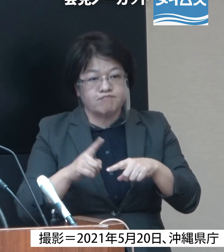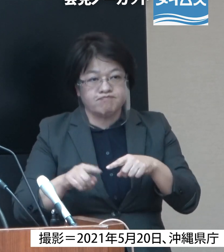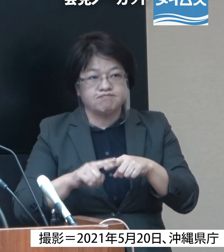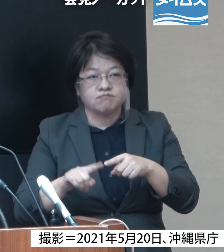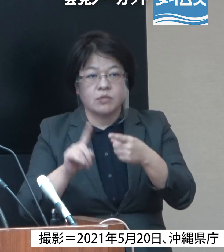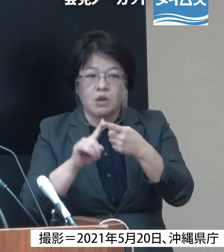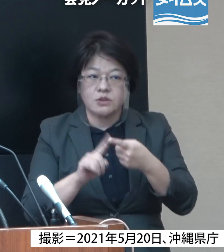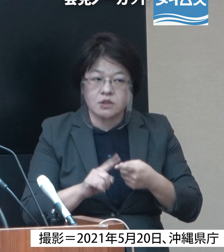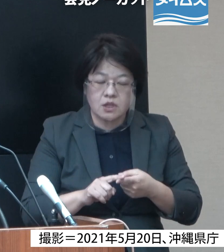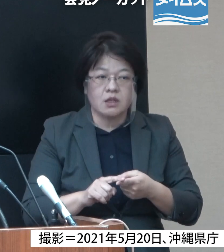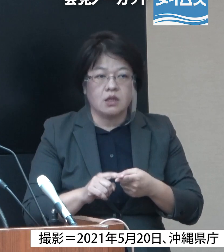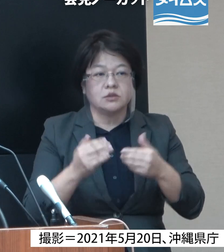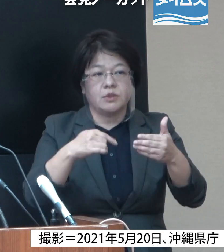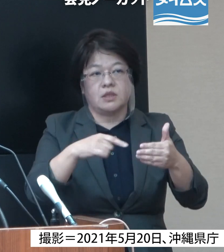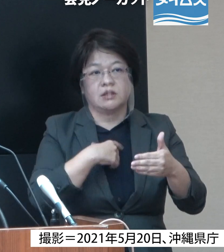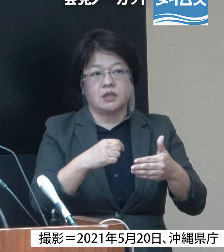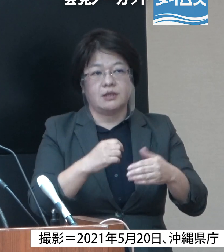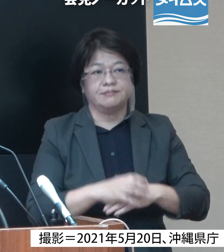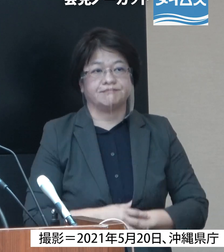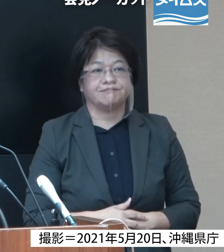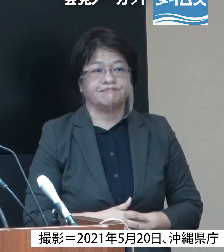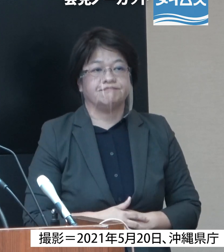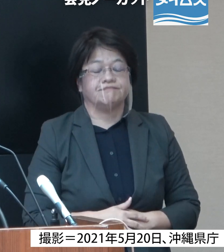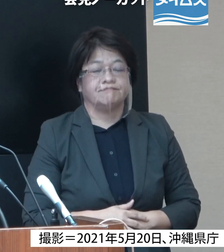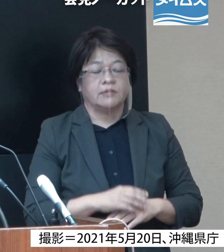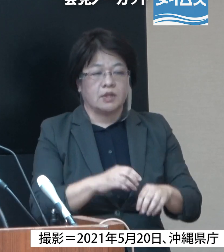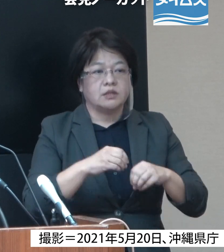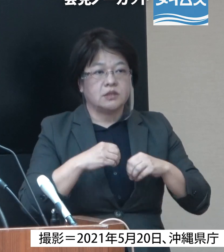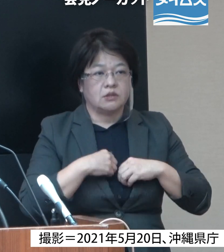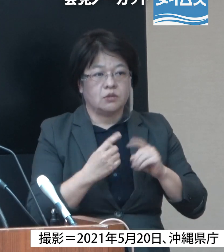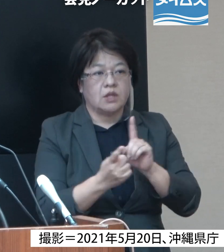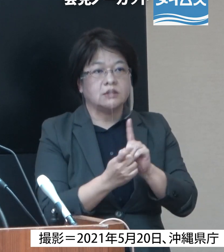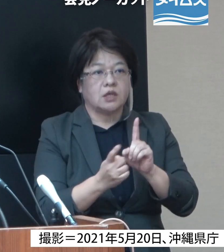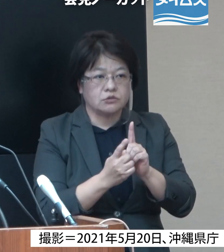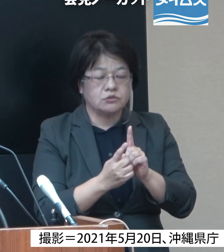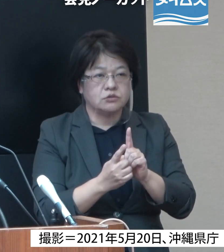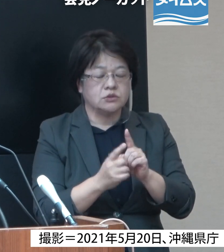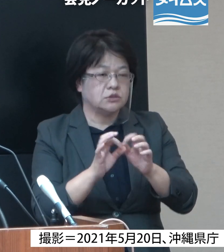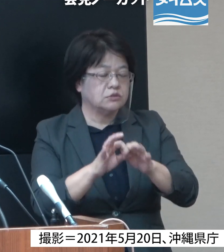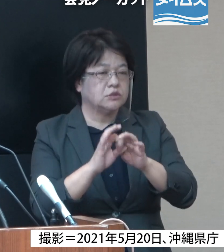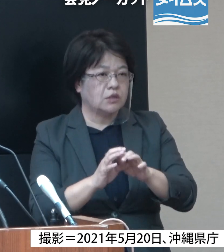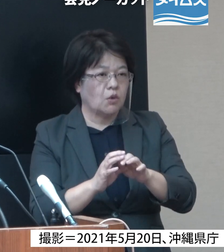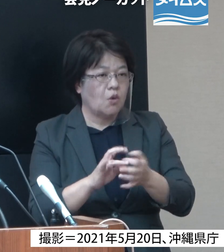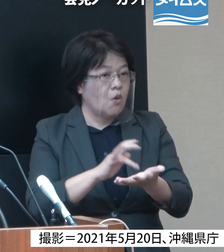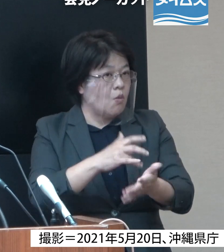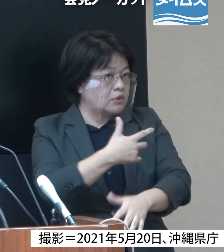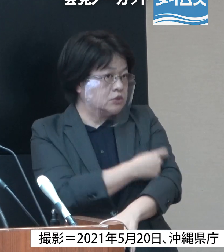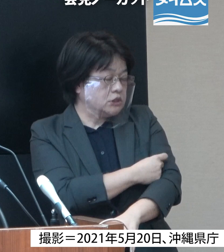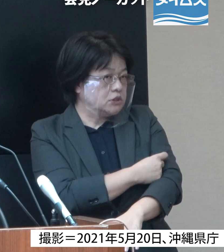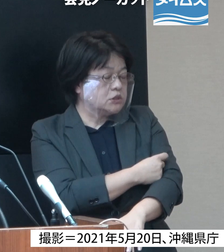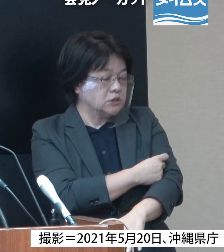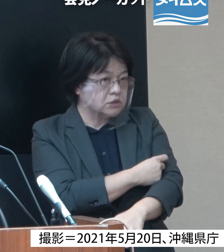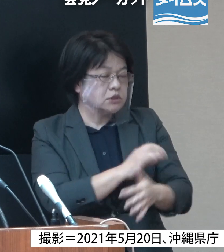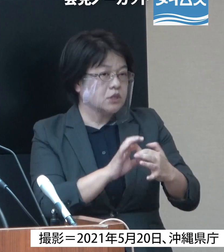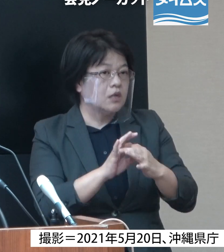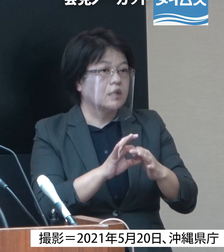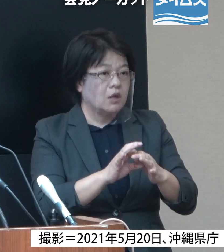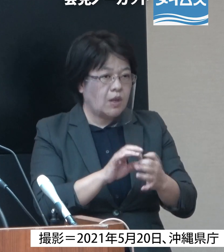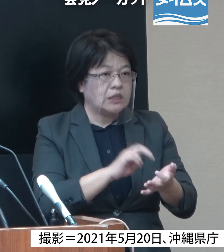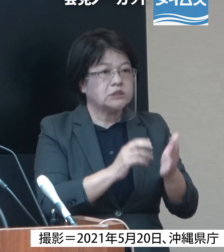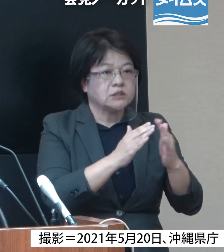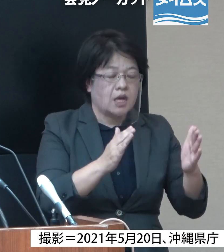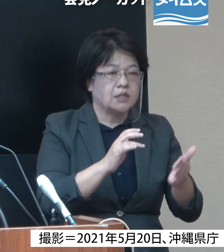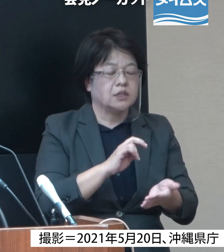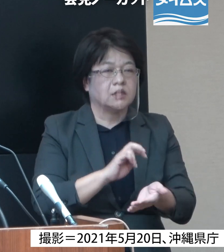ります。次に、感染症対策の切り札となるワクチン接種については、医師会、看護協会